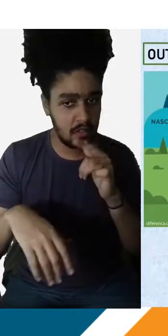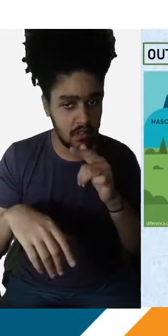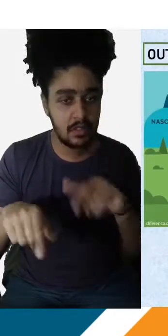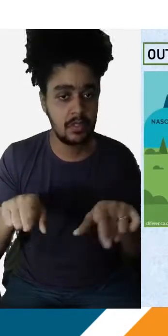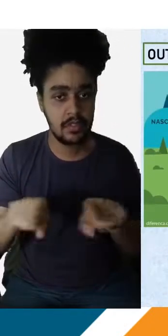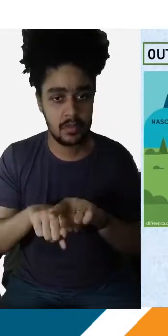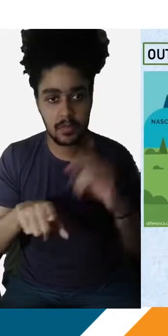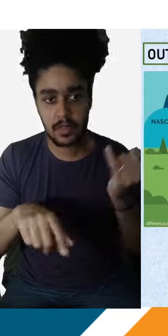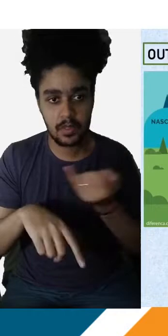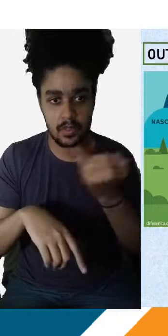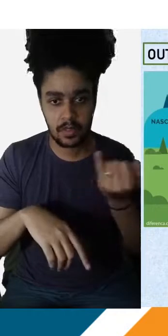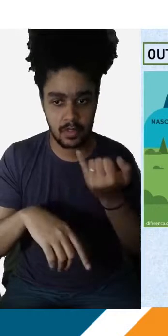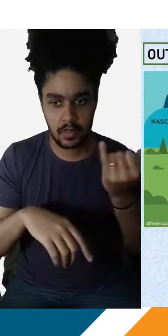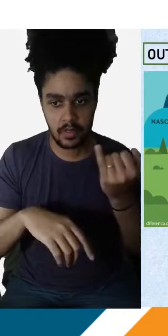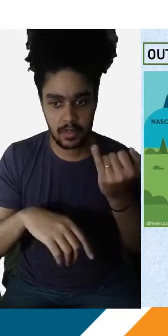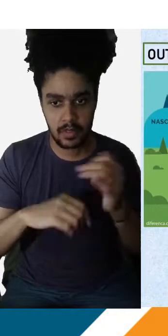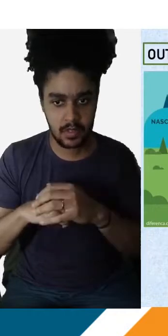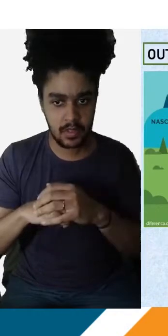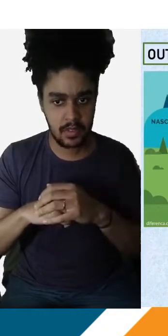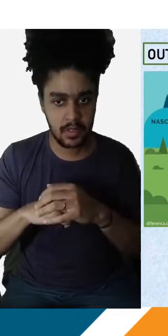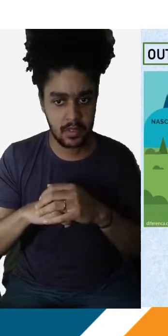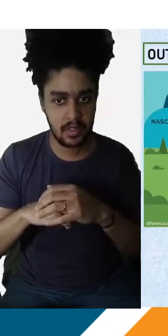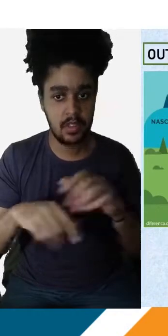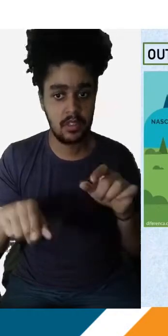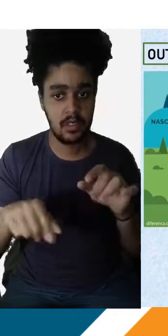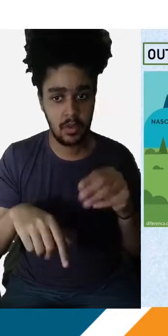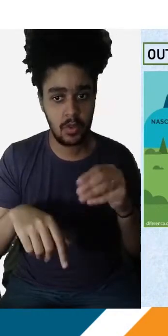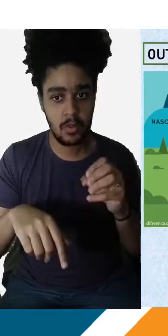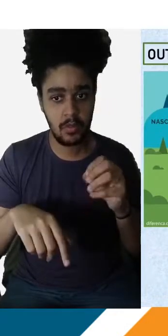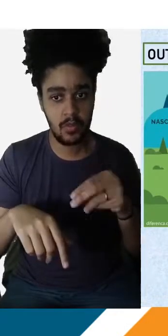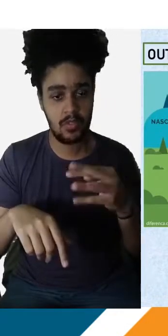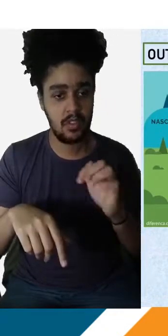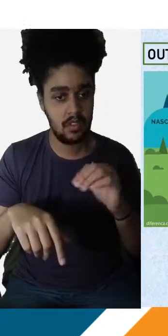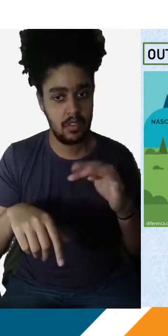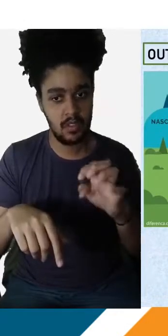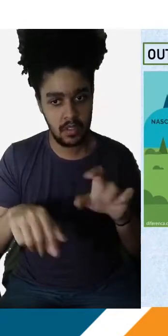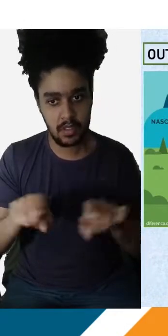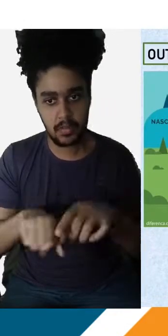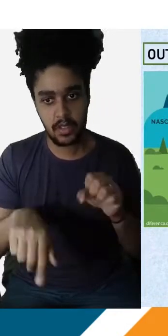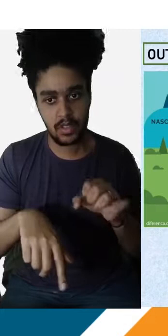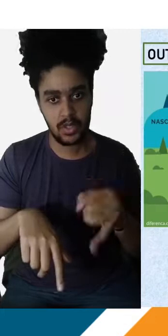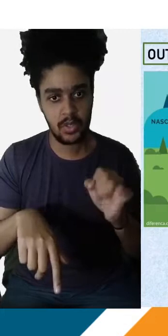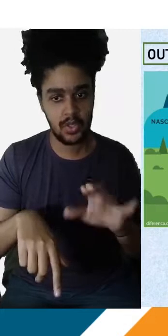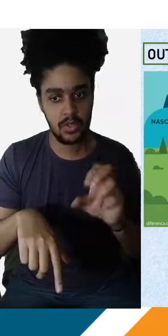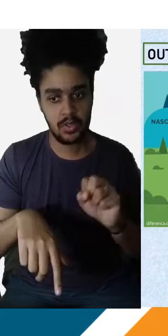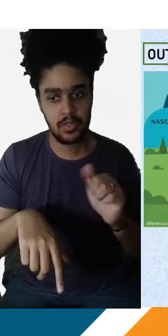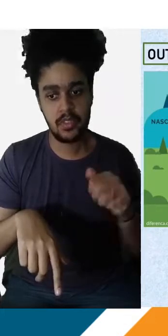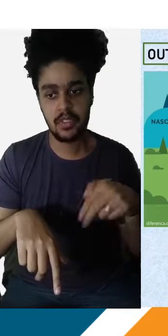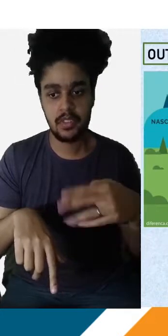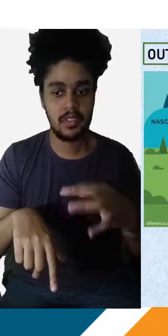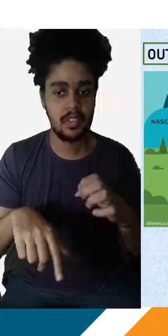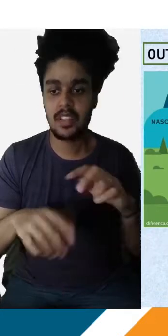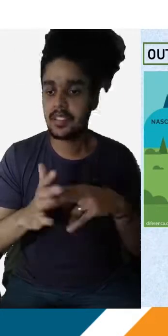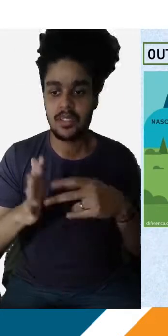também. Conceitos ou termos como jusante e montante. Mas o que isso significa? Calma, bora para a imagem que a gente vai tirar essa